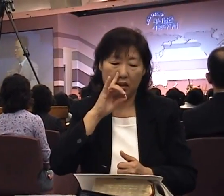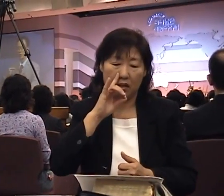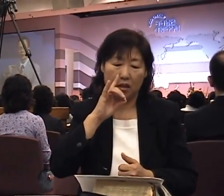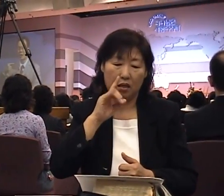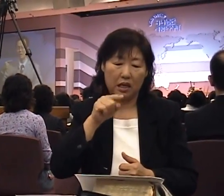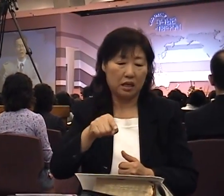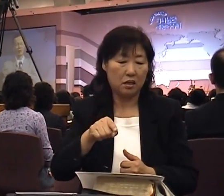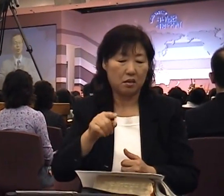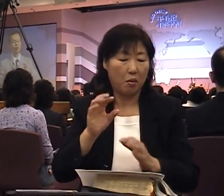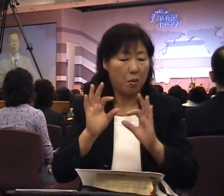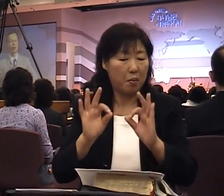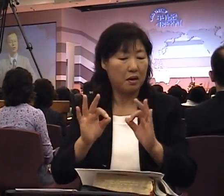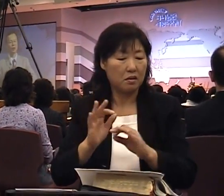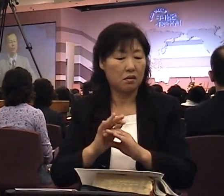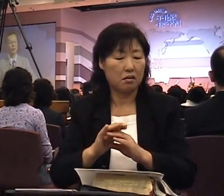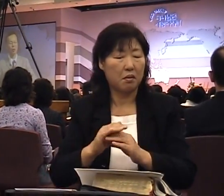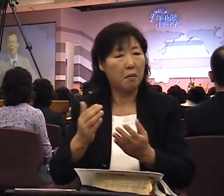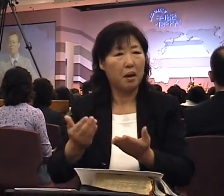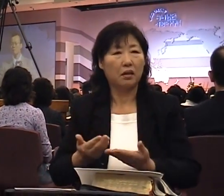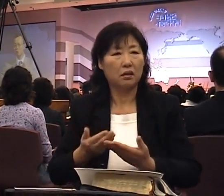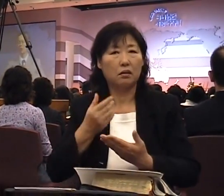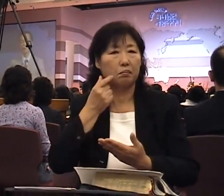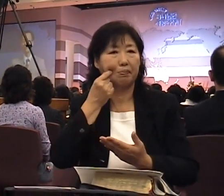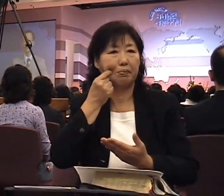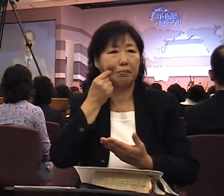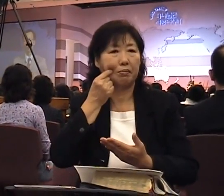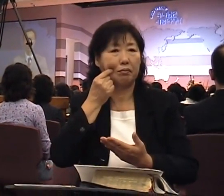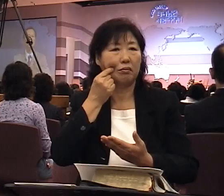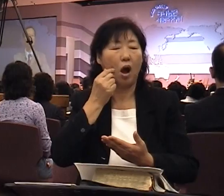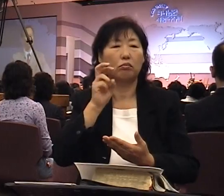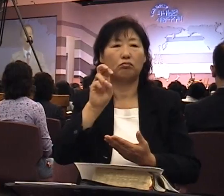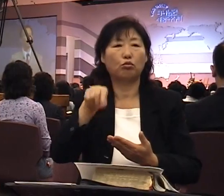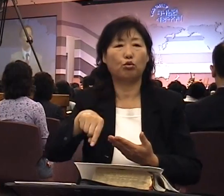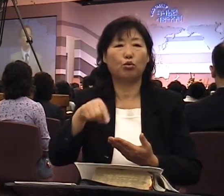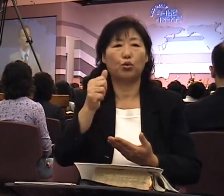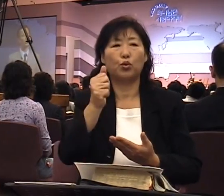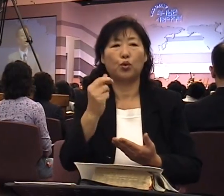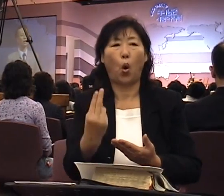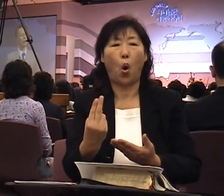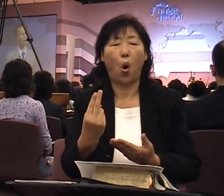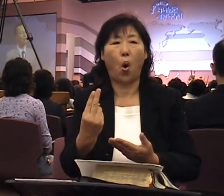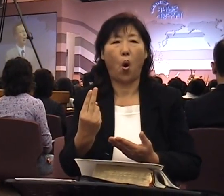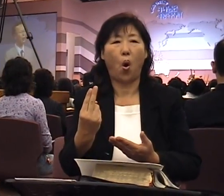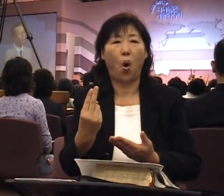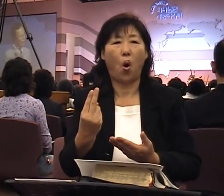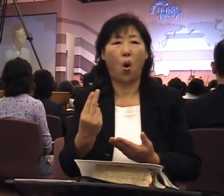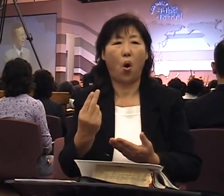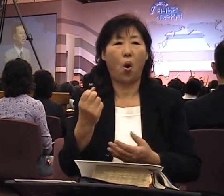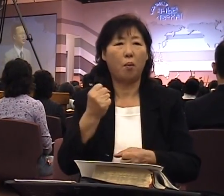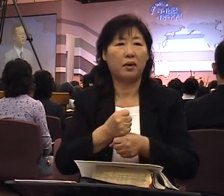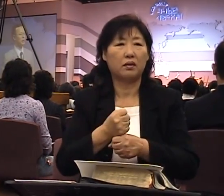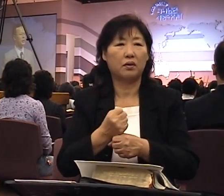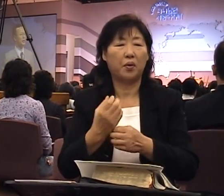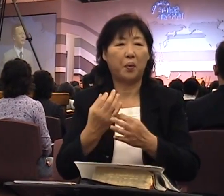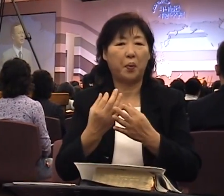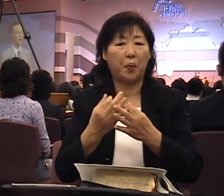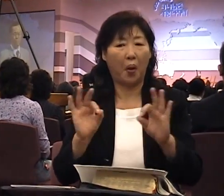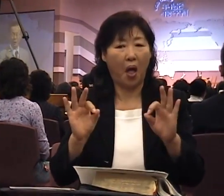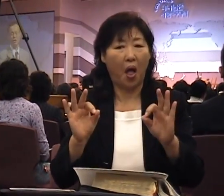때는 이것은 받아들일 수 없는 것이다 하면서 무효로 만들고 뒤엎어버릴 수 있는 그런 파울이 판사에게